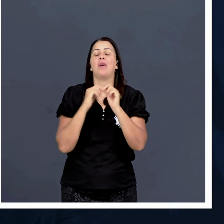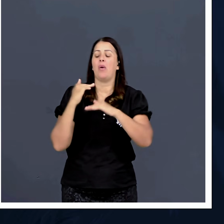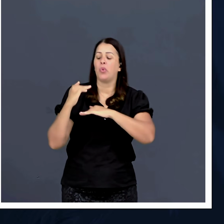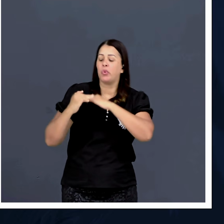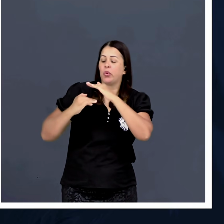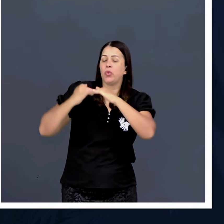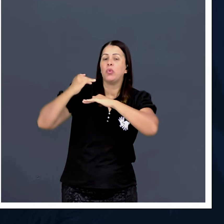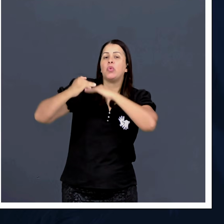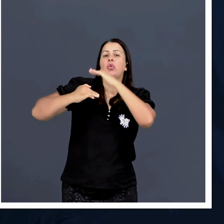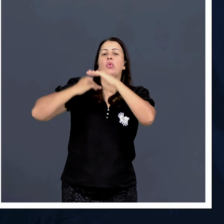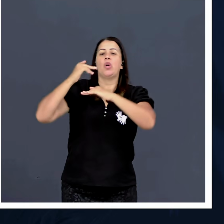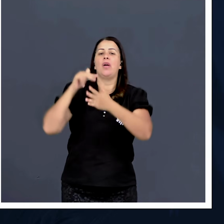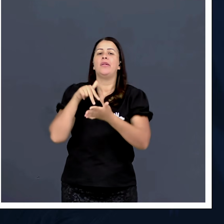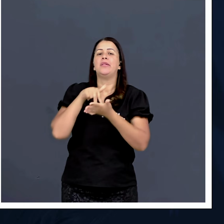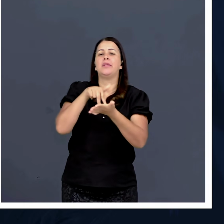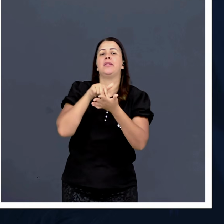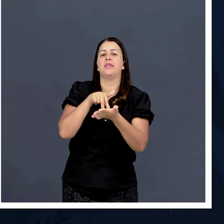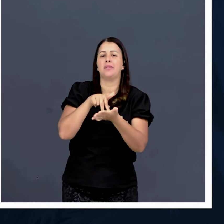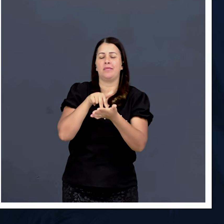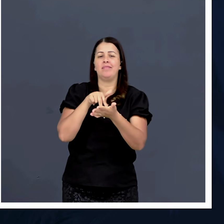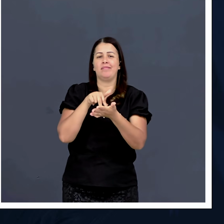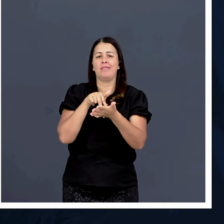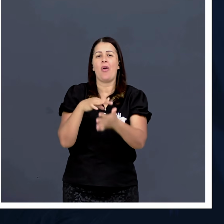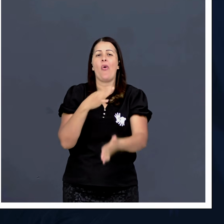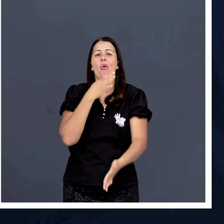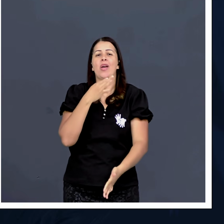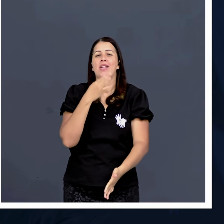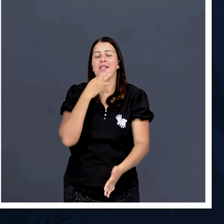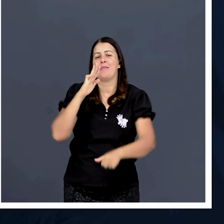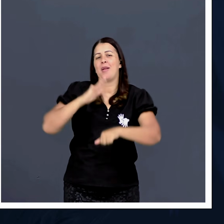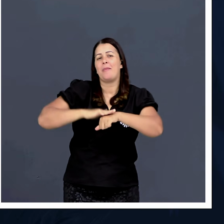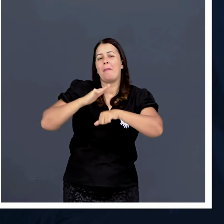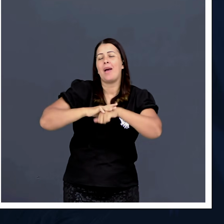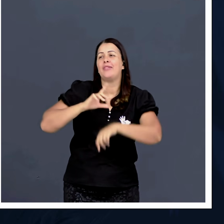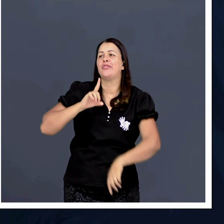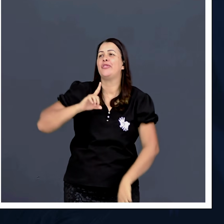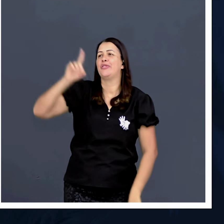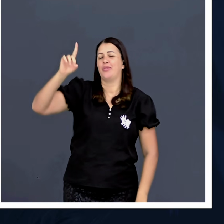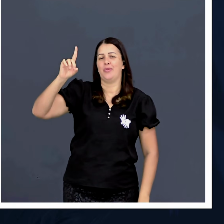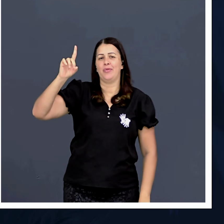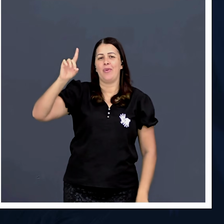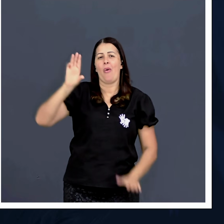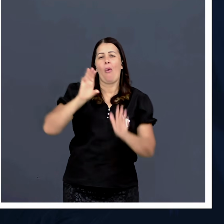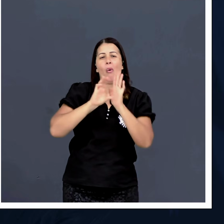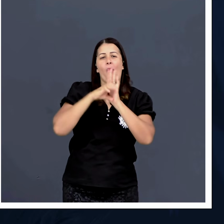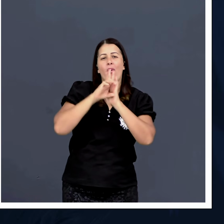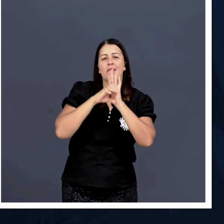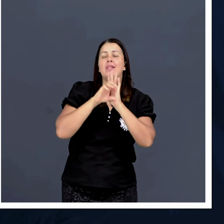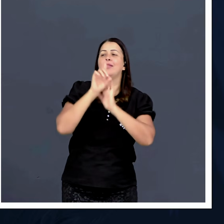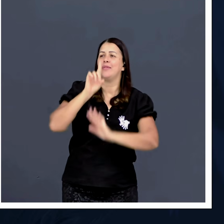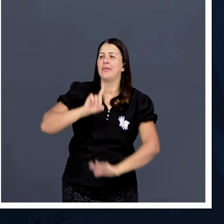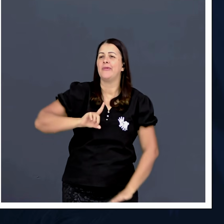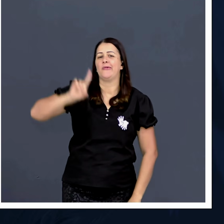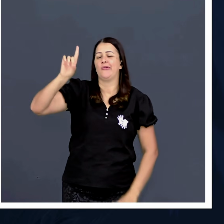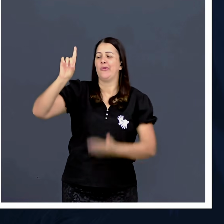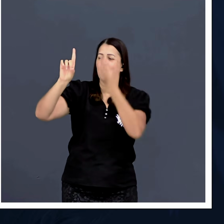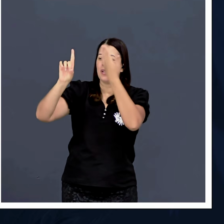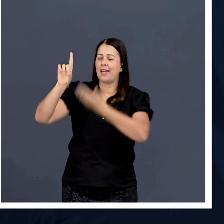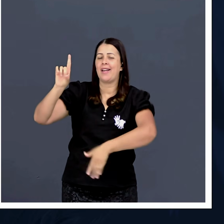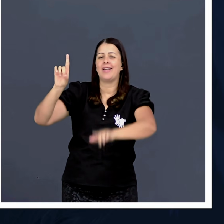é para ser edificada, é o conhecimento de Deus e o nosso conceito sobre